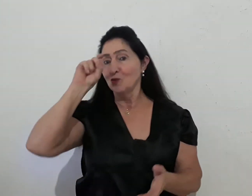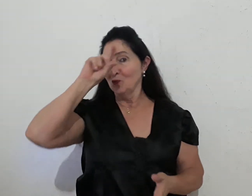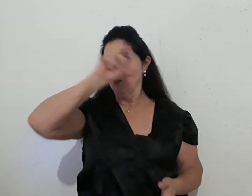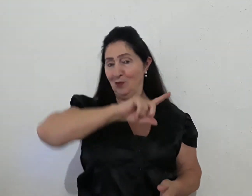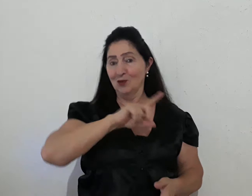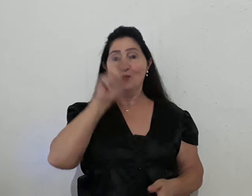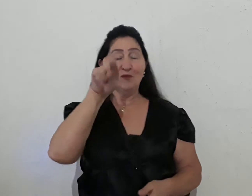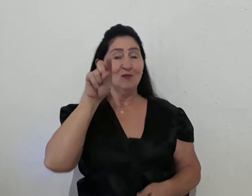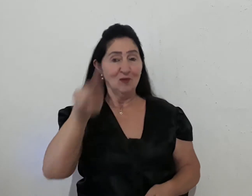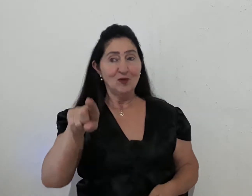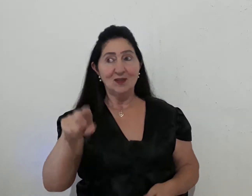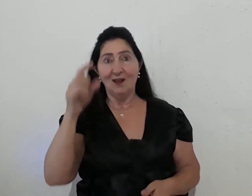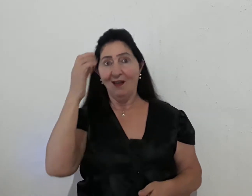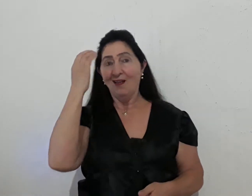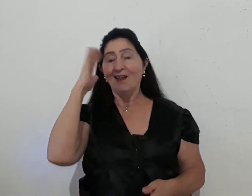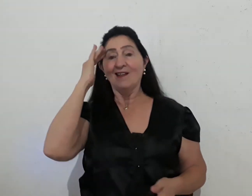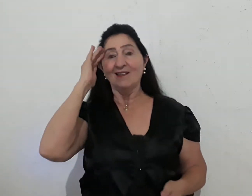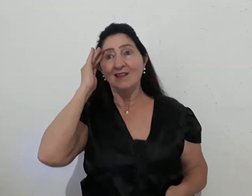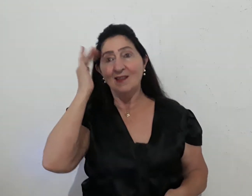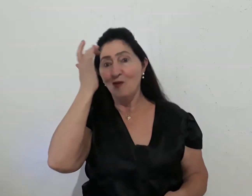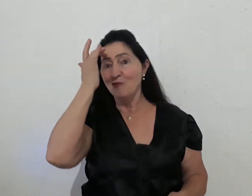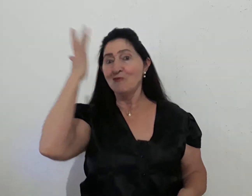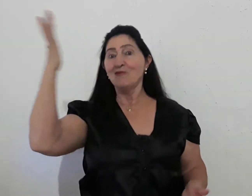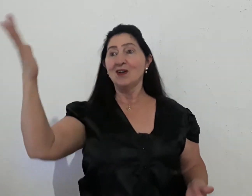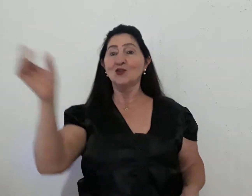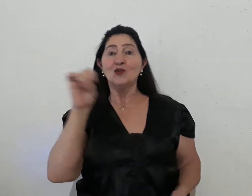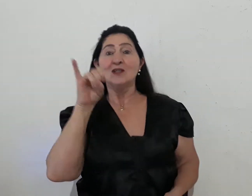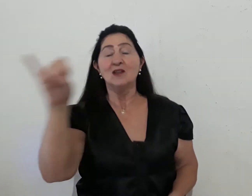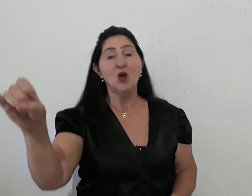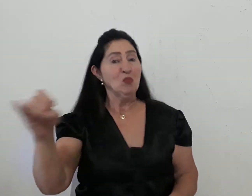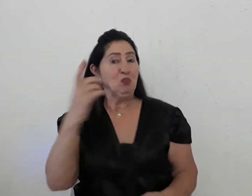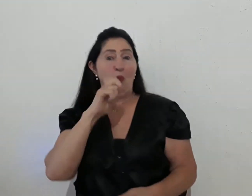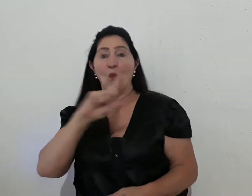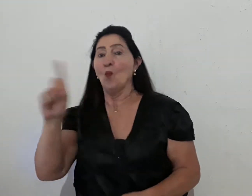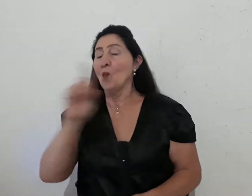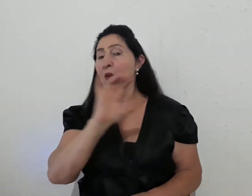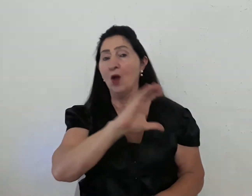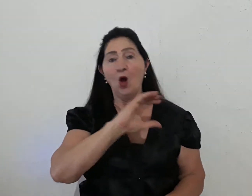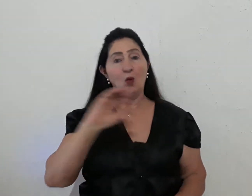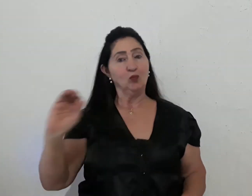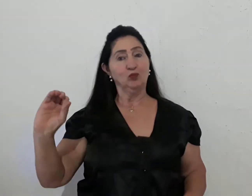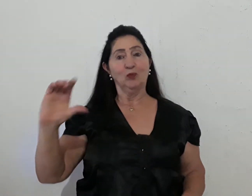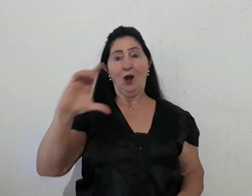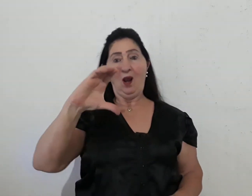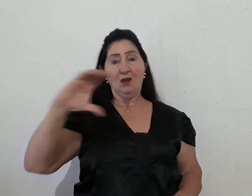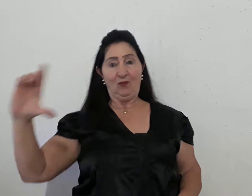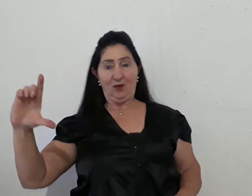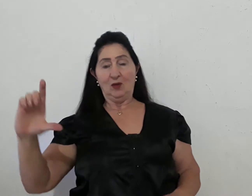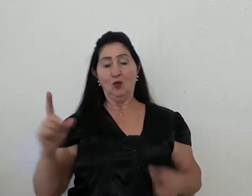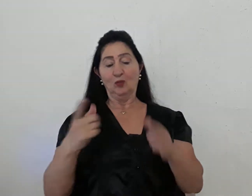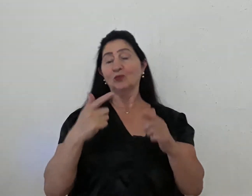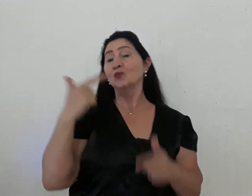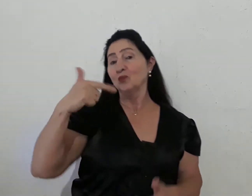irá entendê-lo com facilidade se você não souber classificadores. Em segundo lugar,